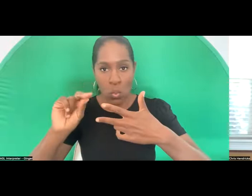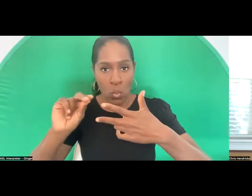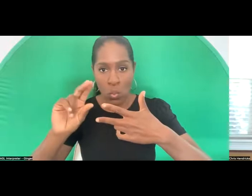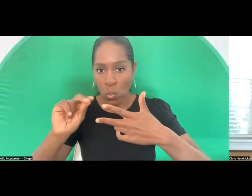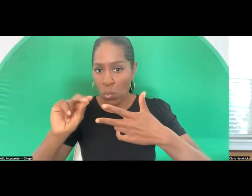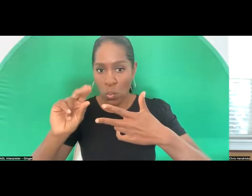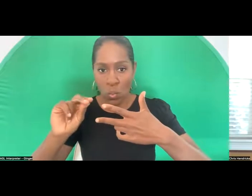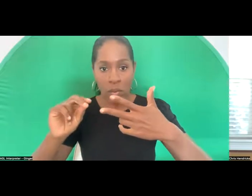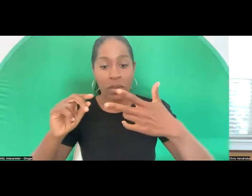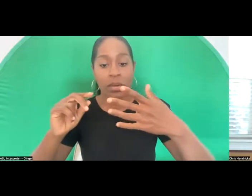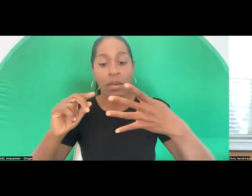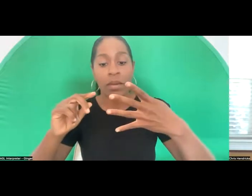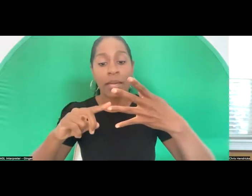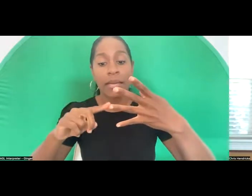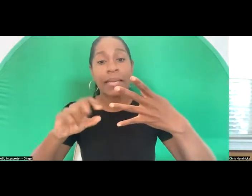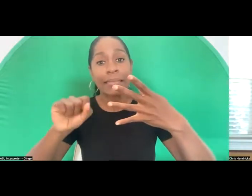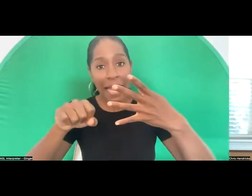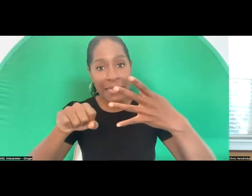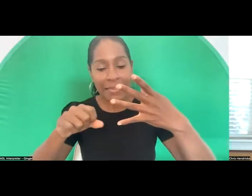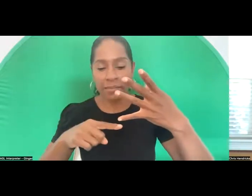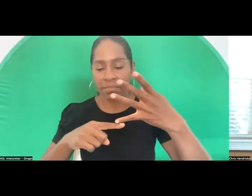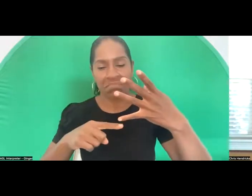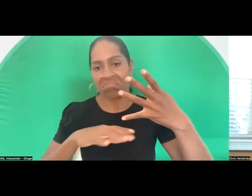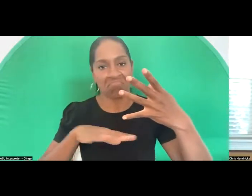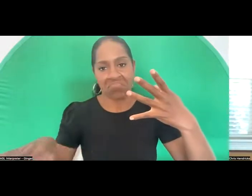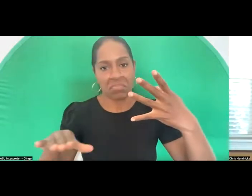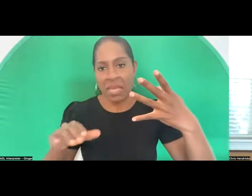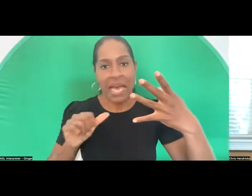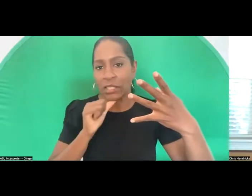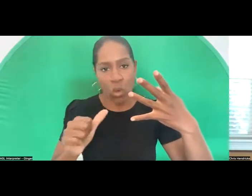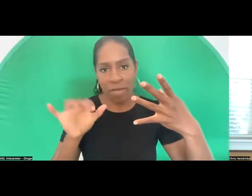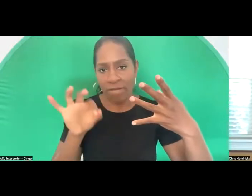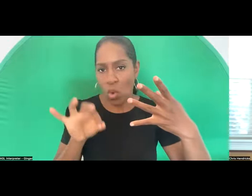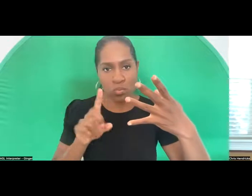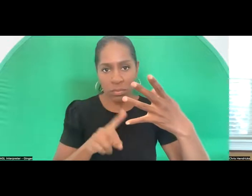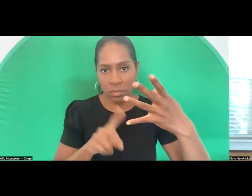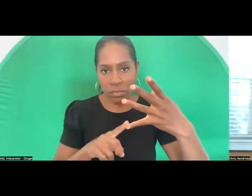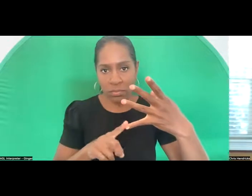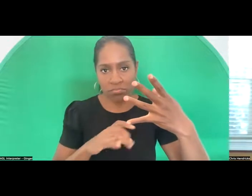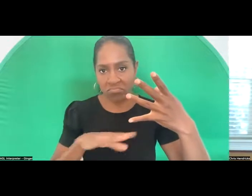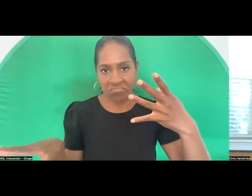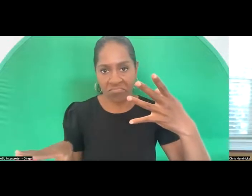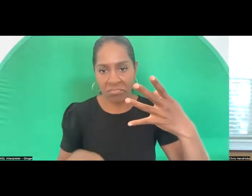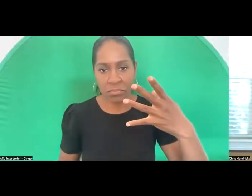No sé de no voto